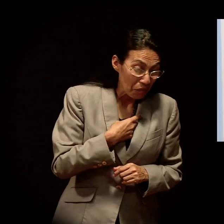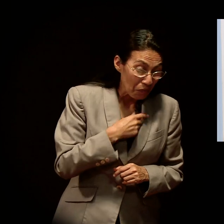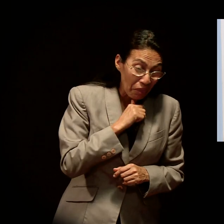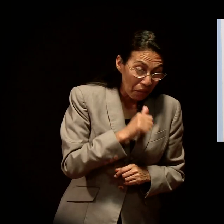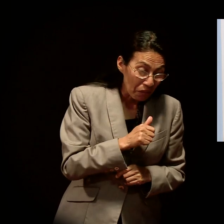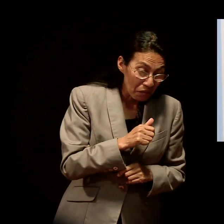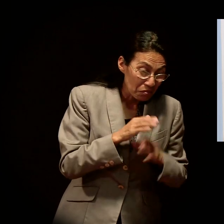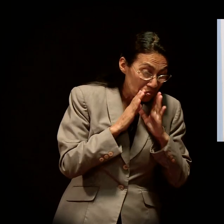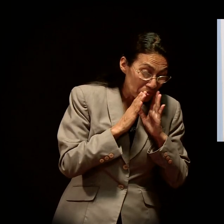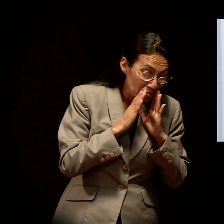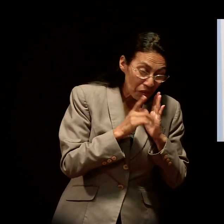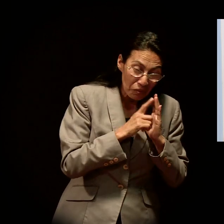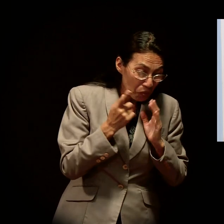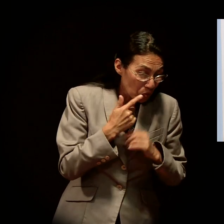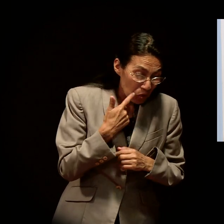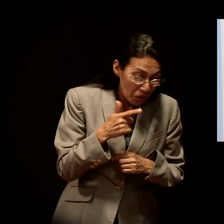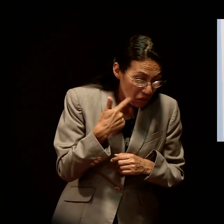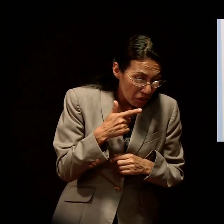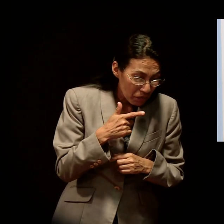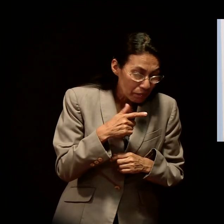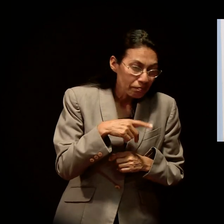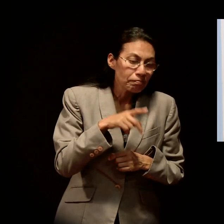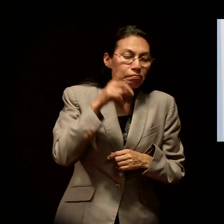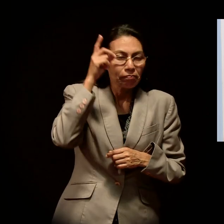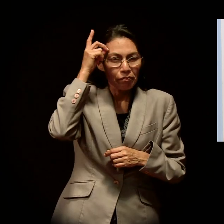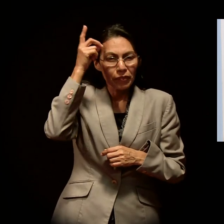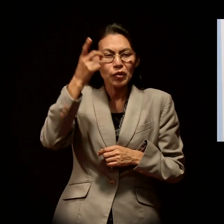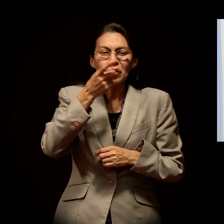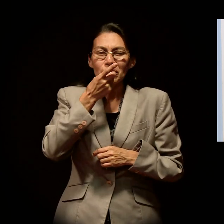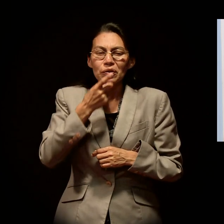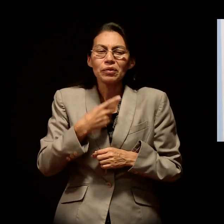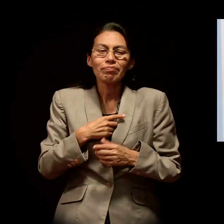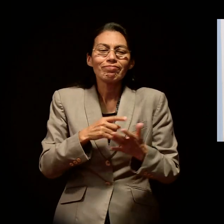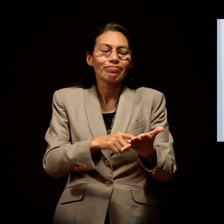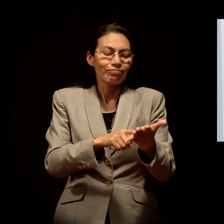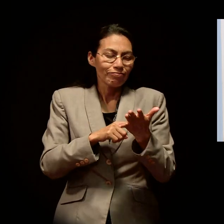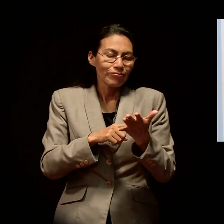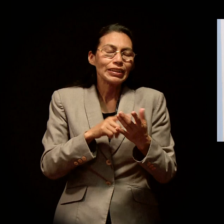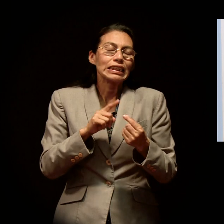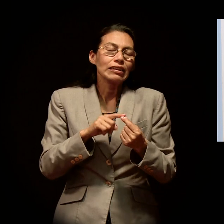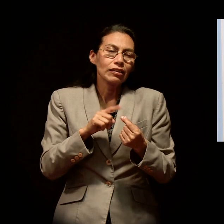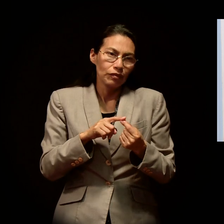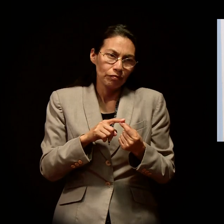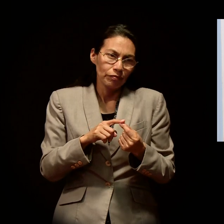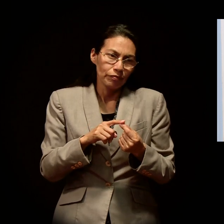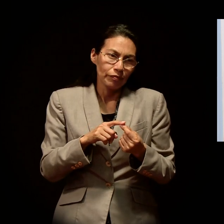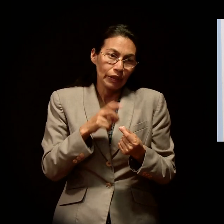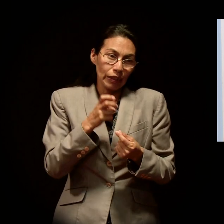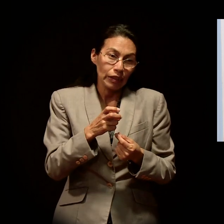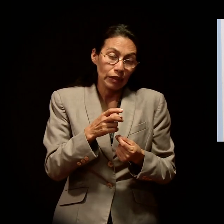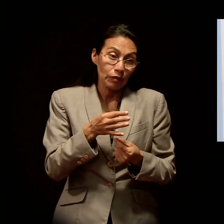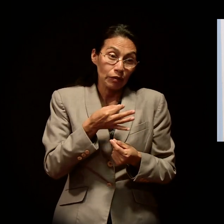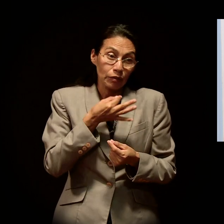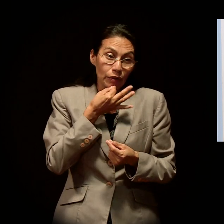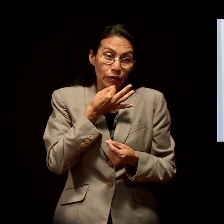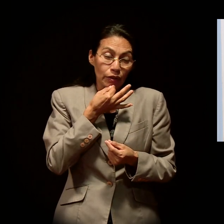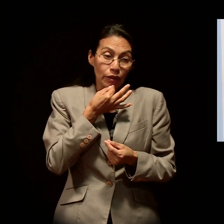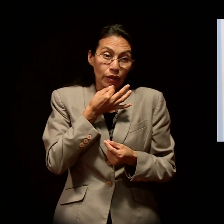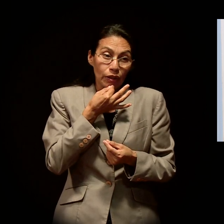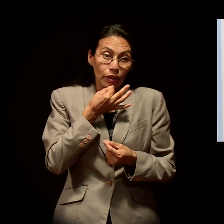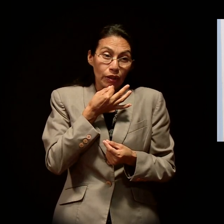Dios tuvo bien darnos el nombre del niño y ya sabemos Quién fue